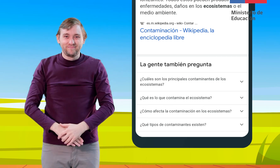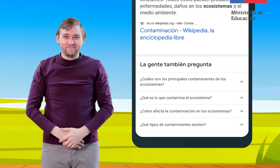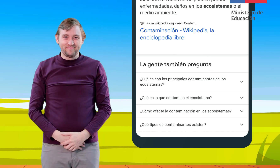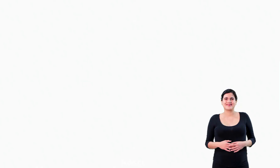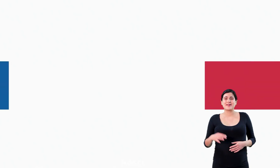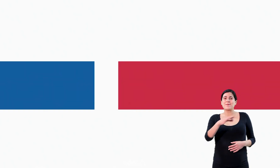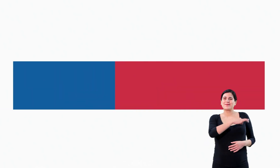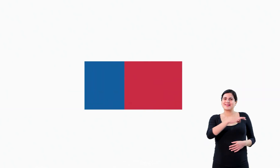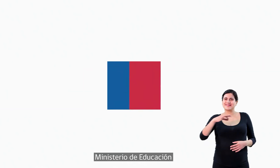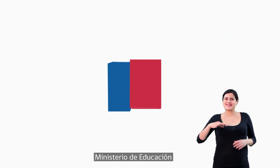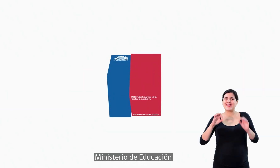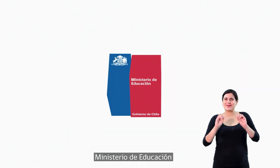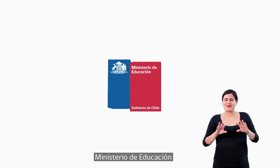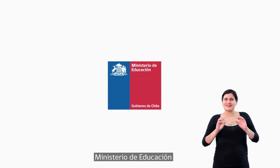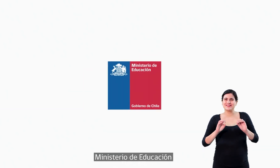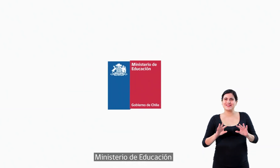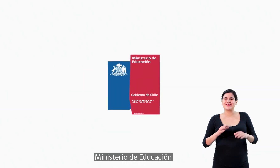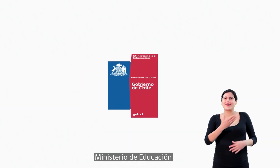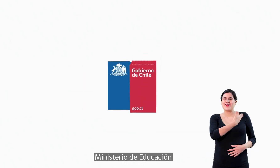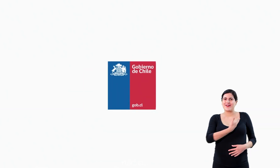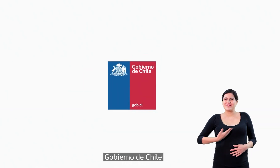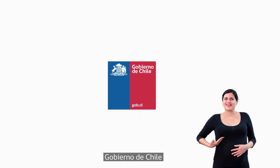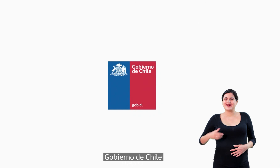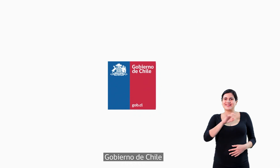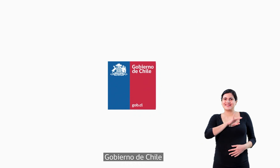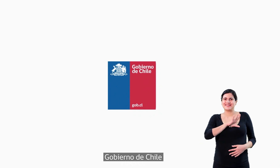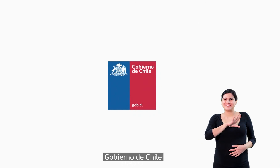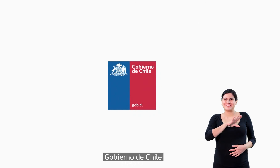Ministerio de Educación, Gobierno de Chile.